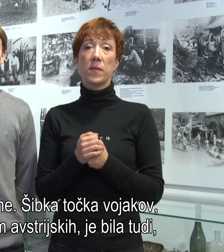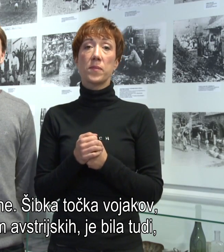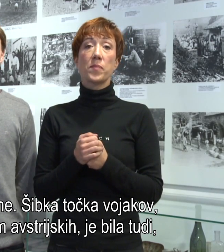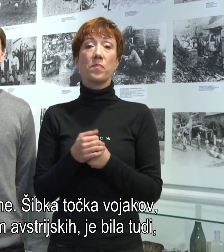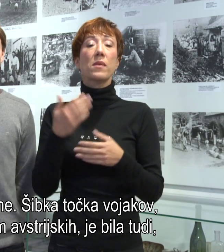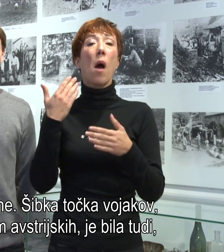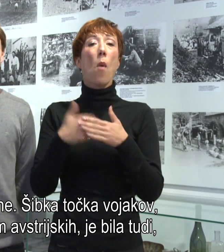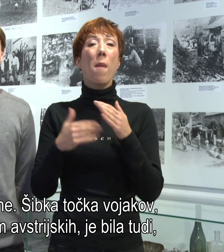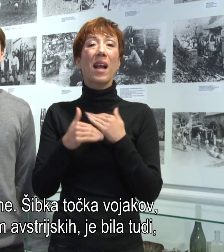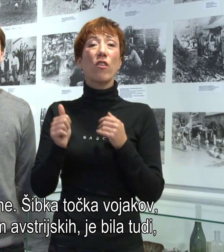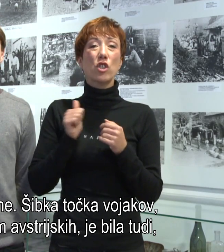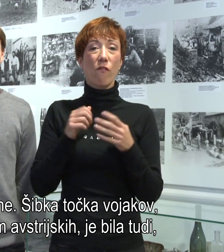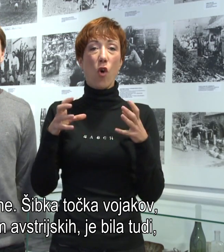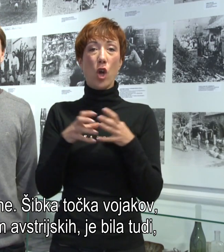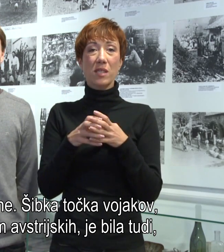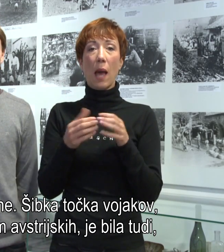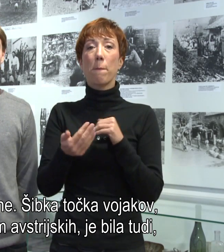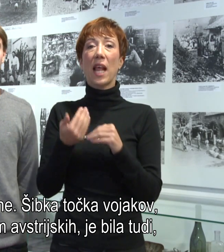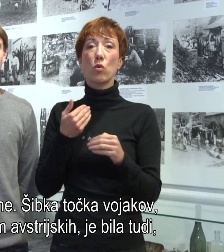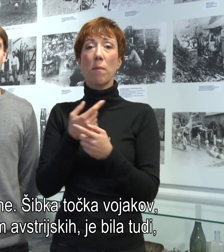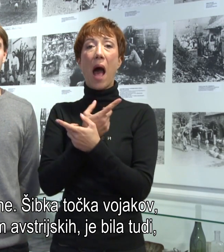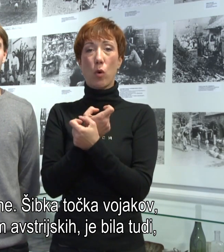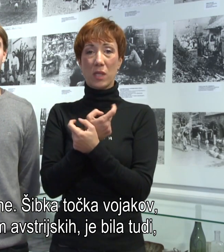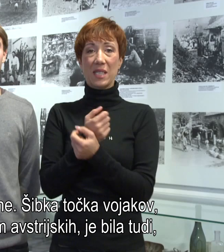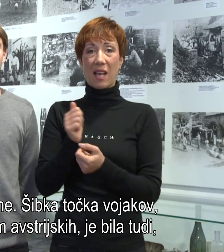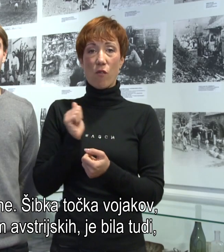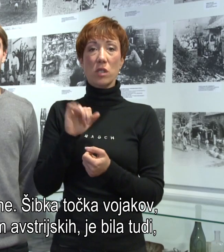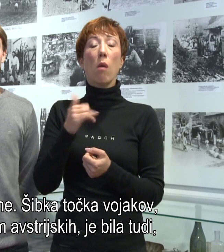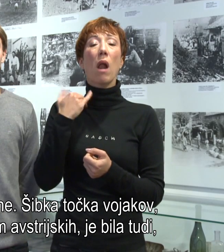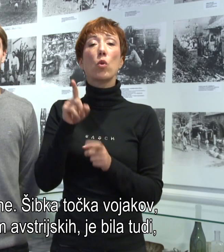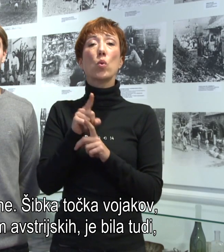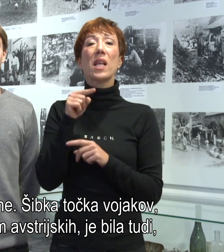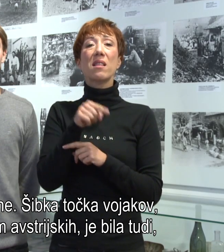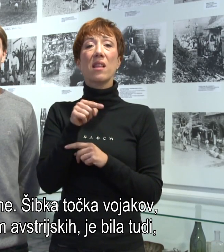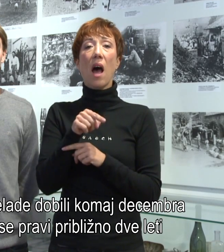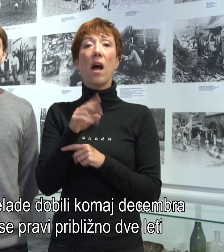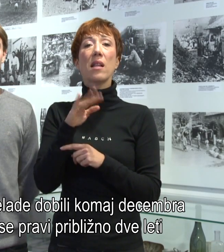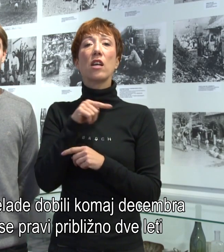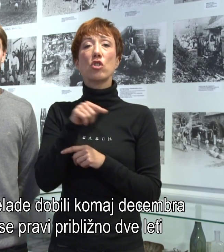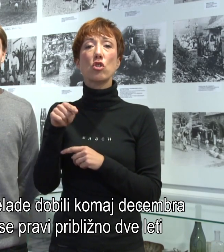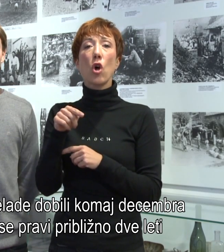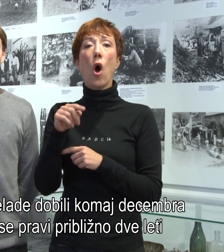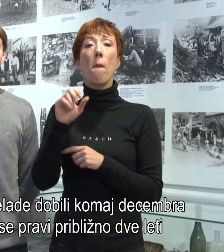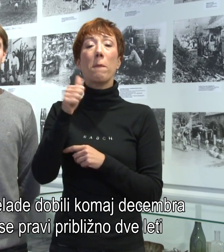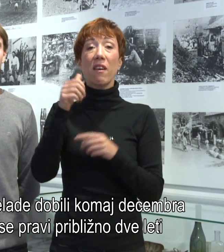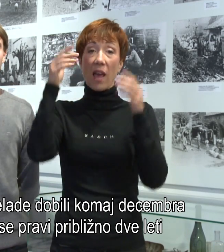Pomanjkljivost vojske, predvsem avstrijske vojske, je bila tudi ta, da so prve čelade prejeli